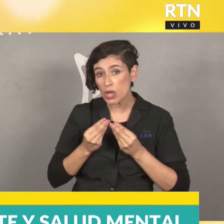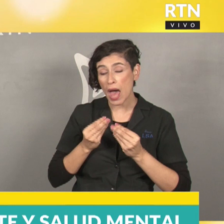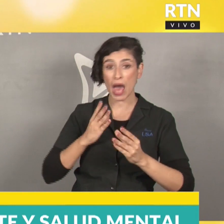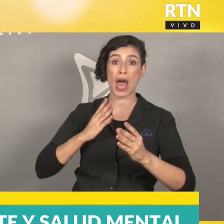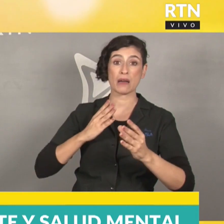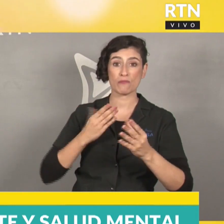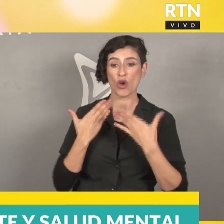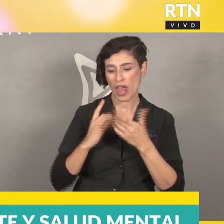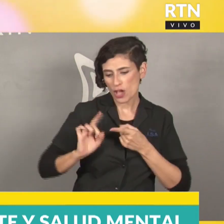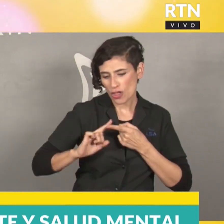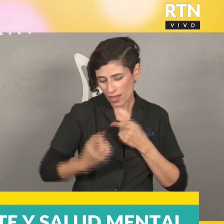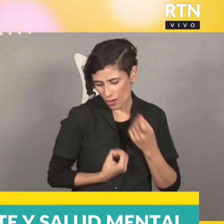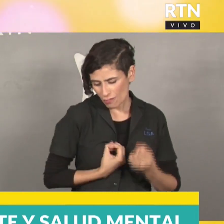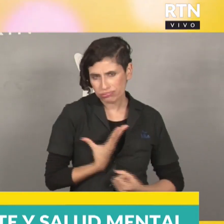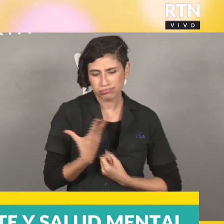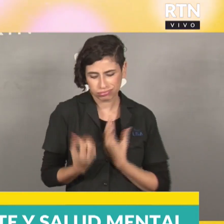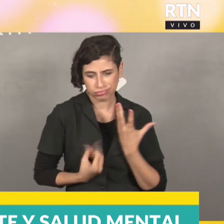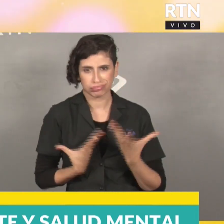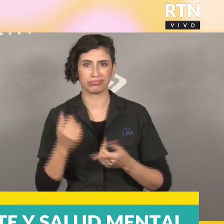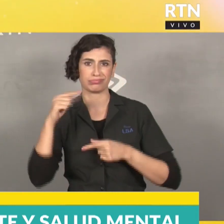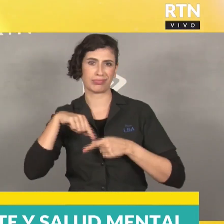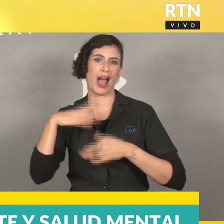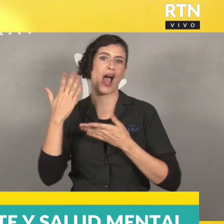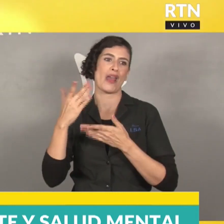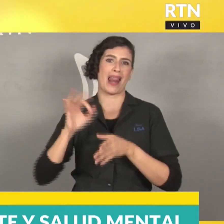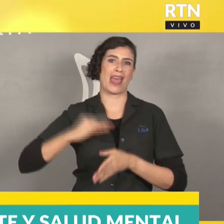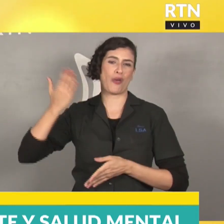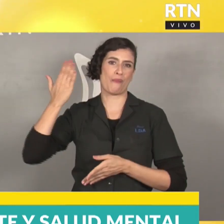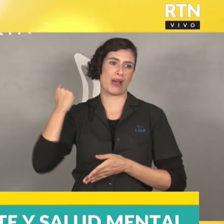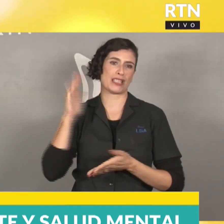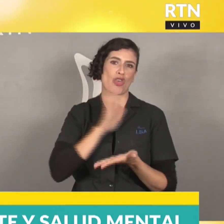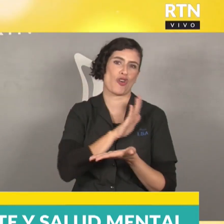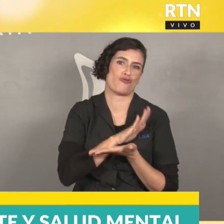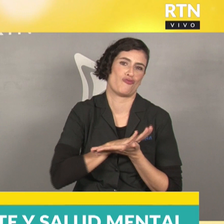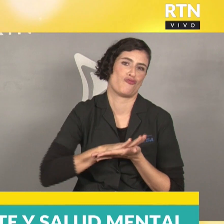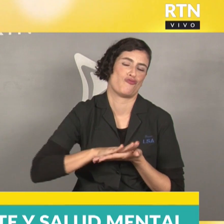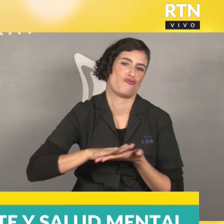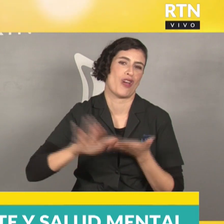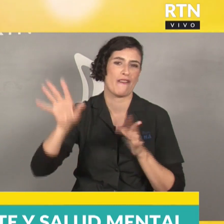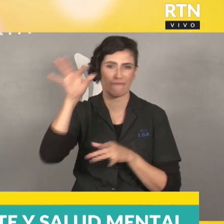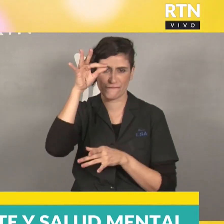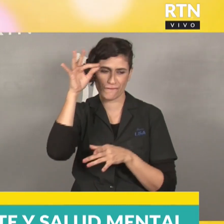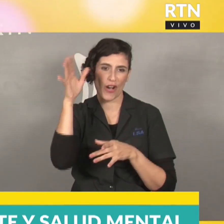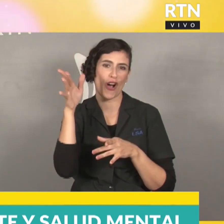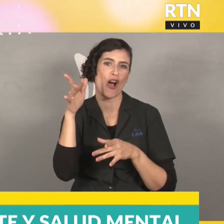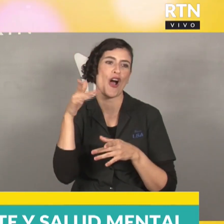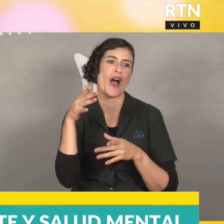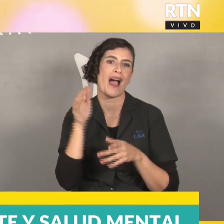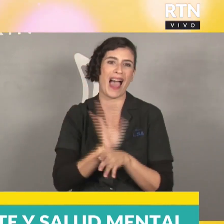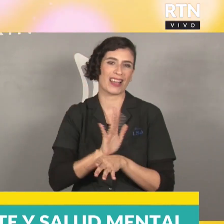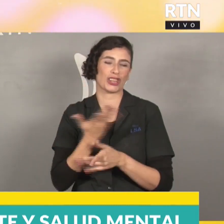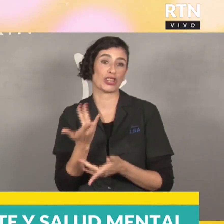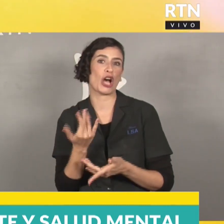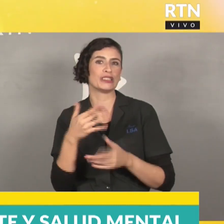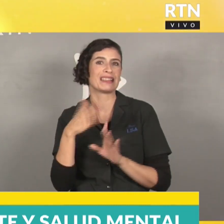ahí con obra nueva que estrenamos el año pasado, Fin de un Mundo, una obra que se empezó